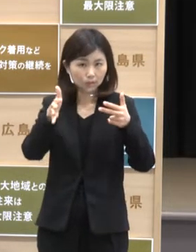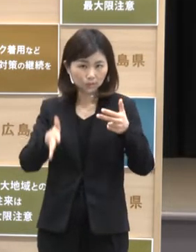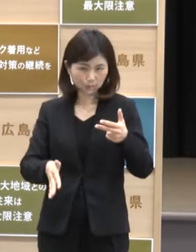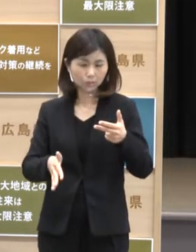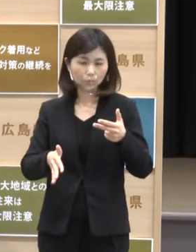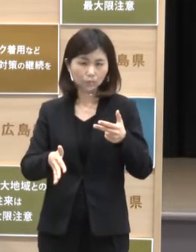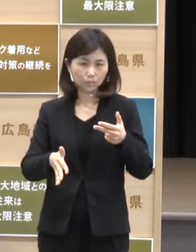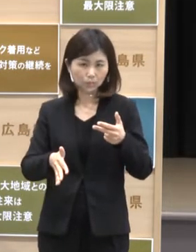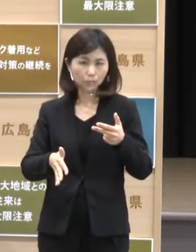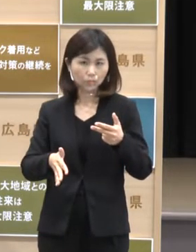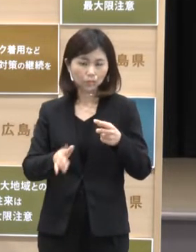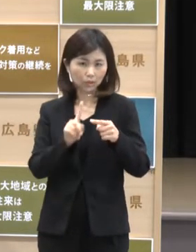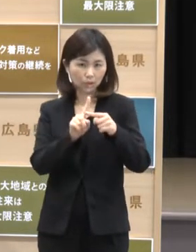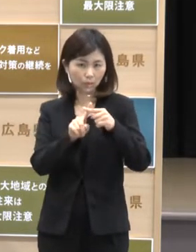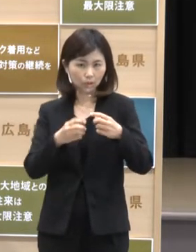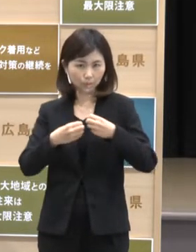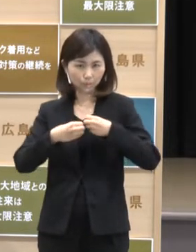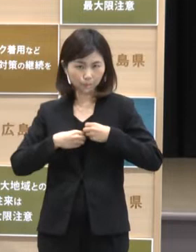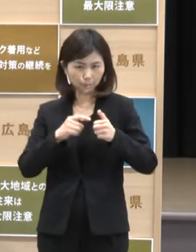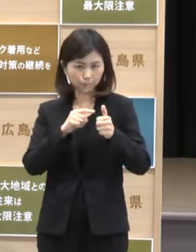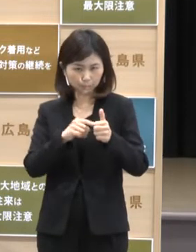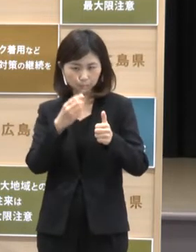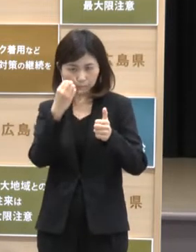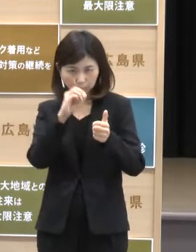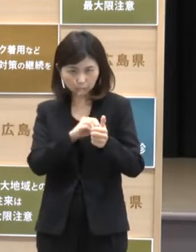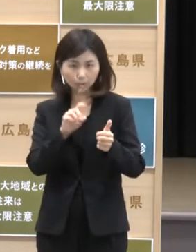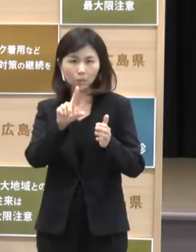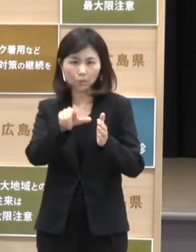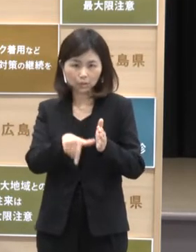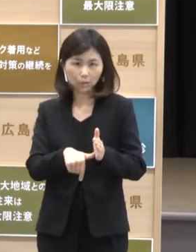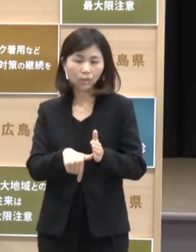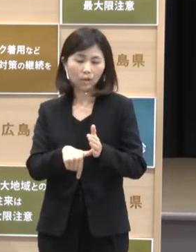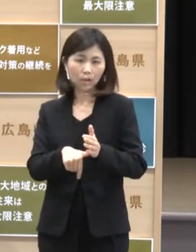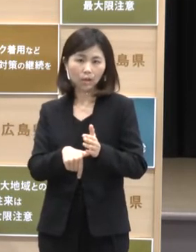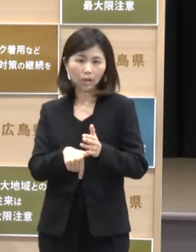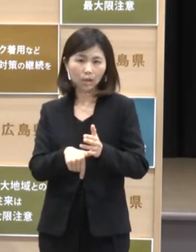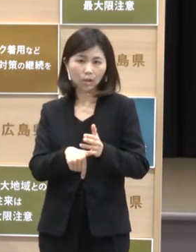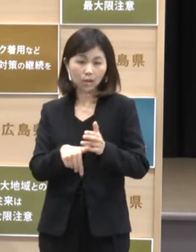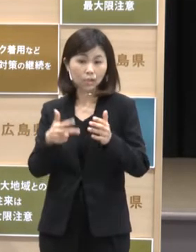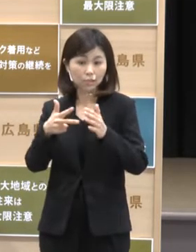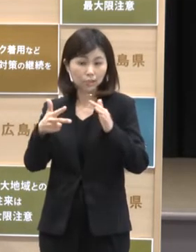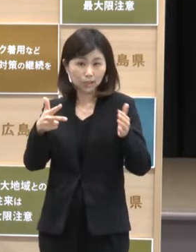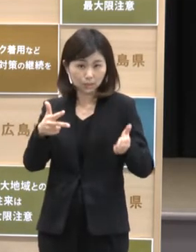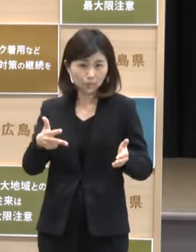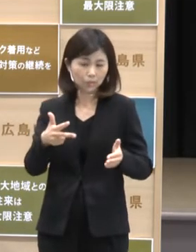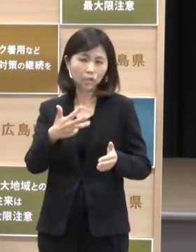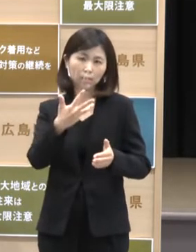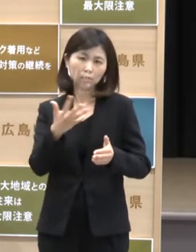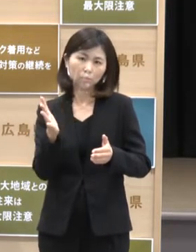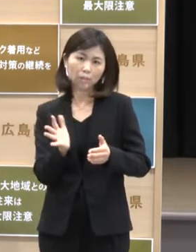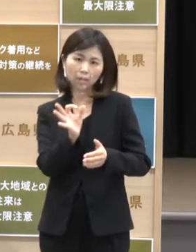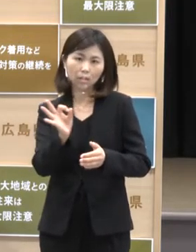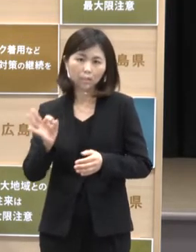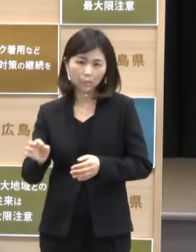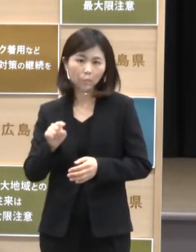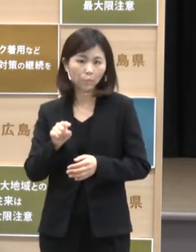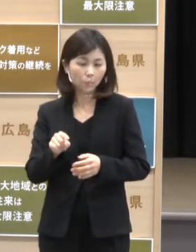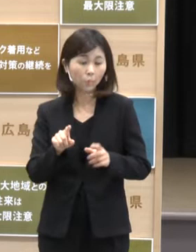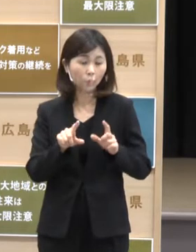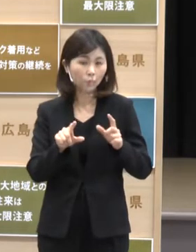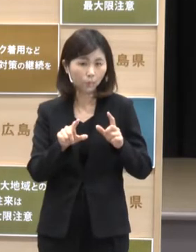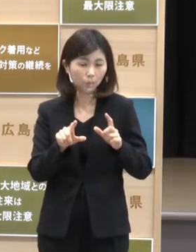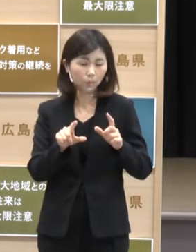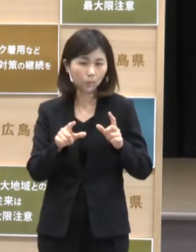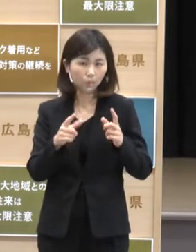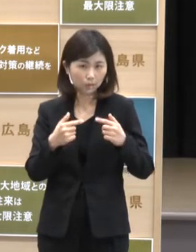認された際には、およそ8割の施設で、普段から入所者を見てお